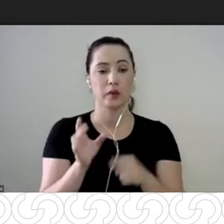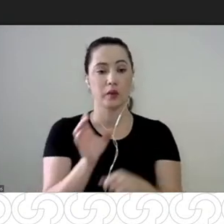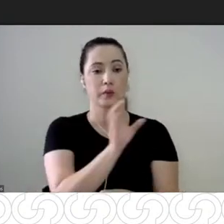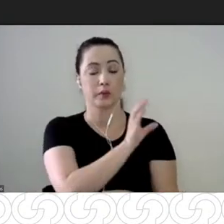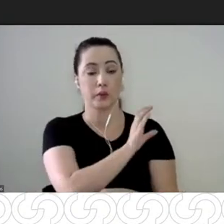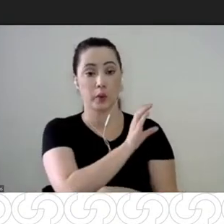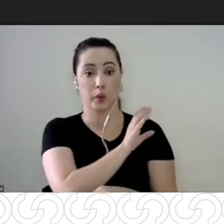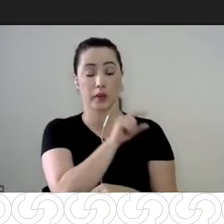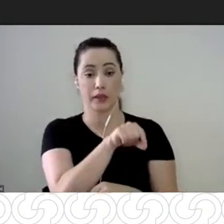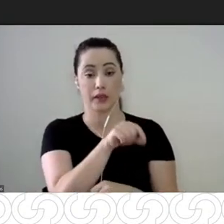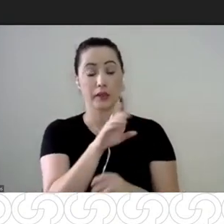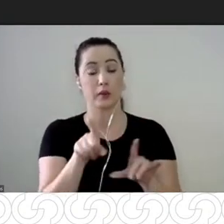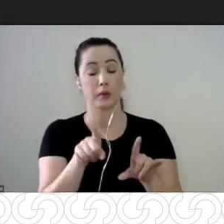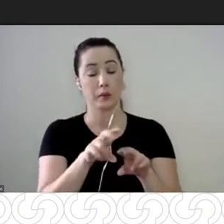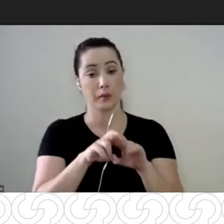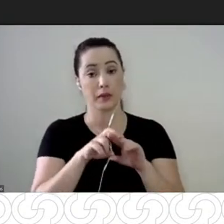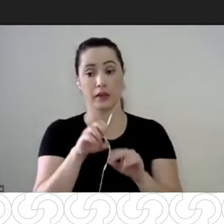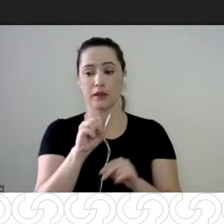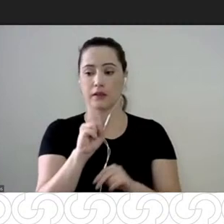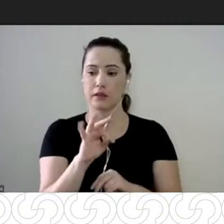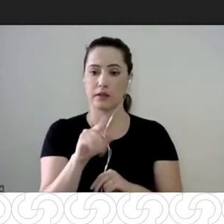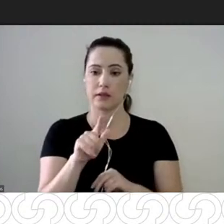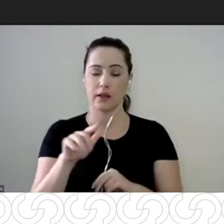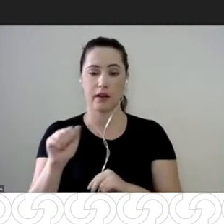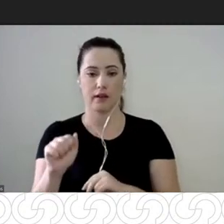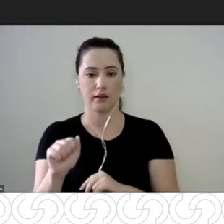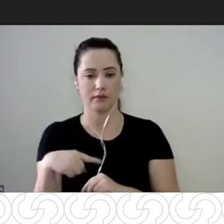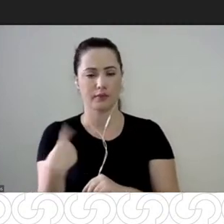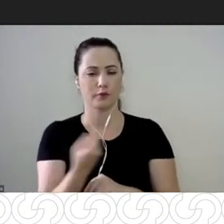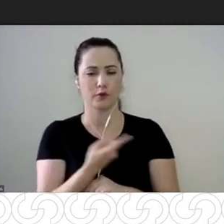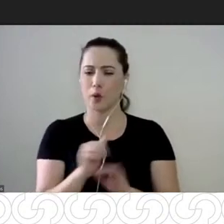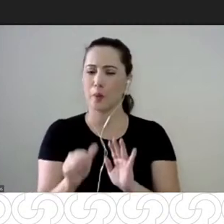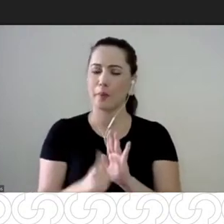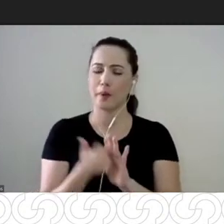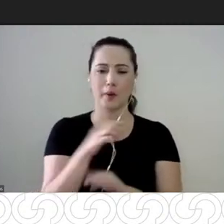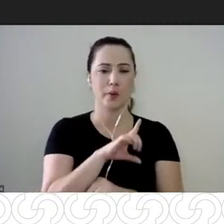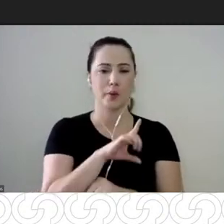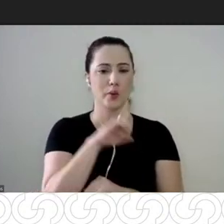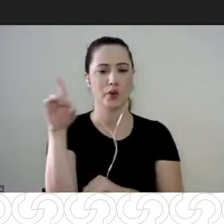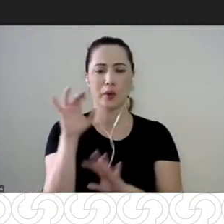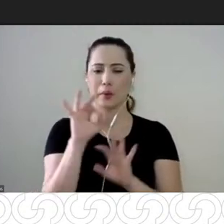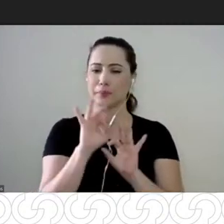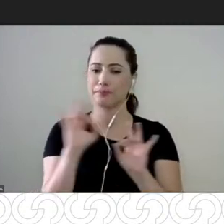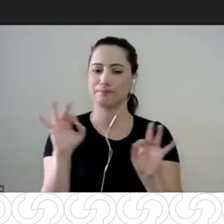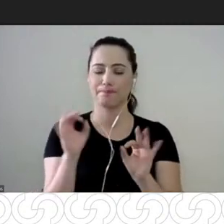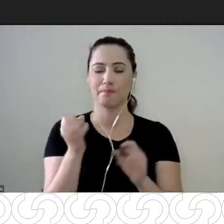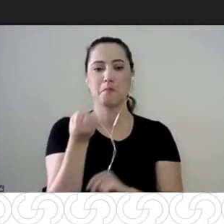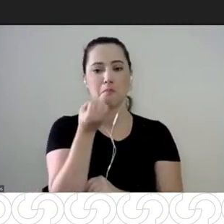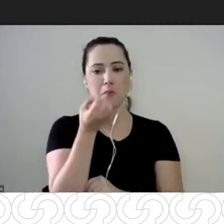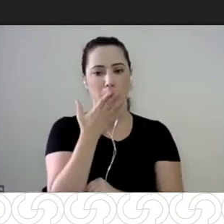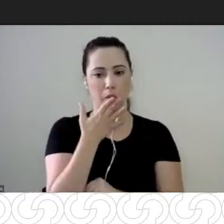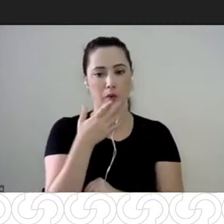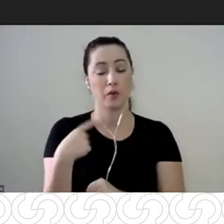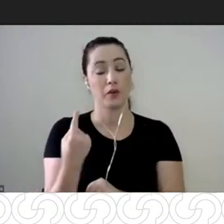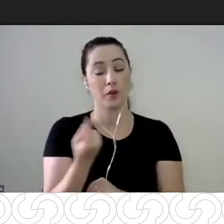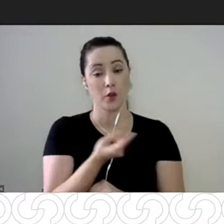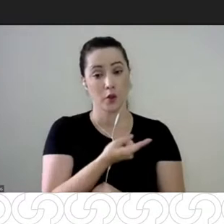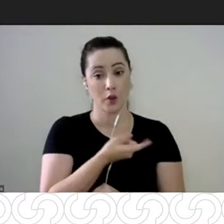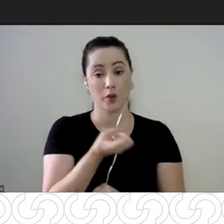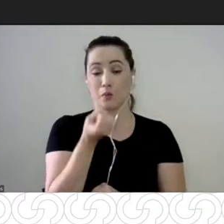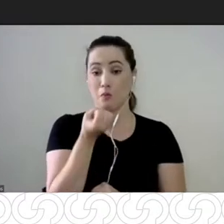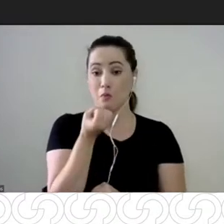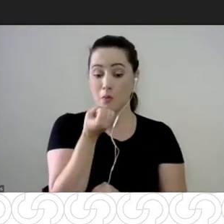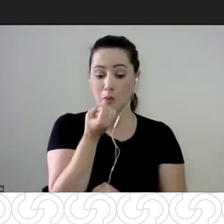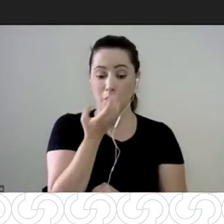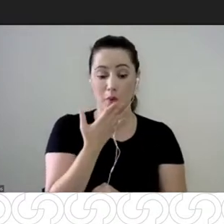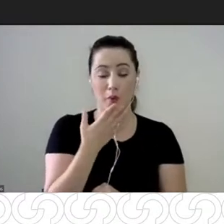pela Estela. Acho que tivemos um bom primeiro dia de trabalho, prenúncio de que os